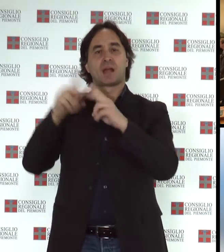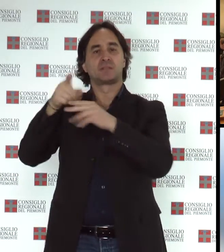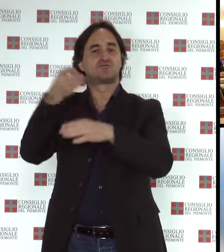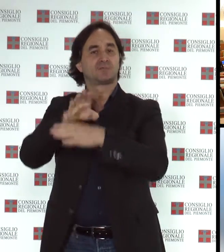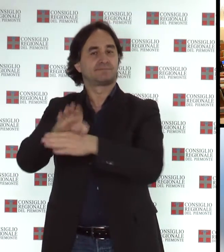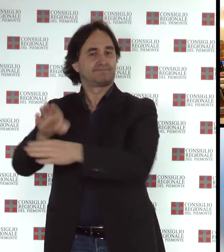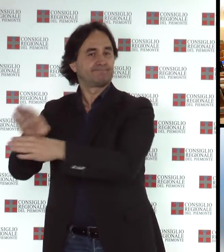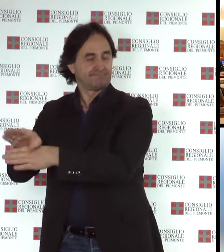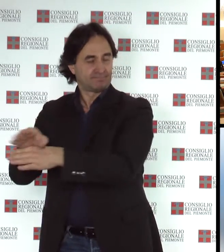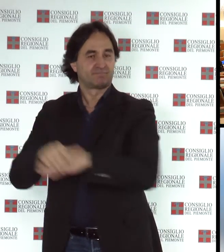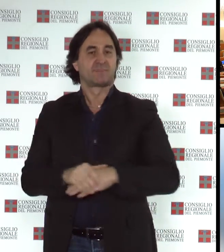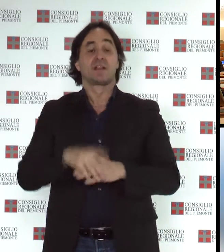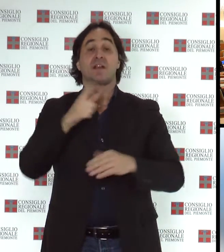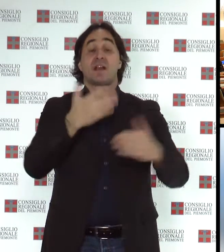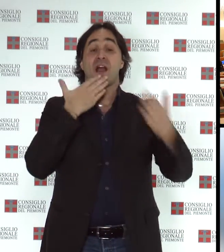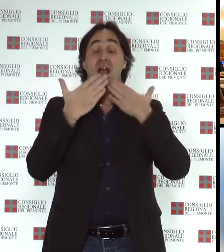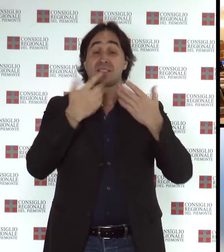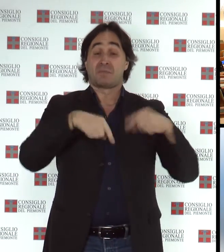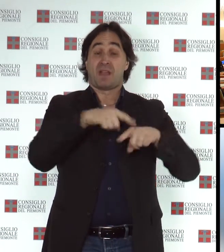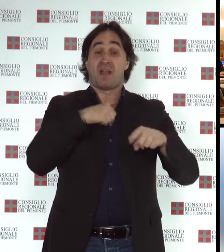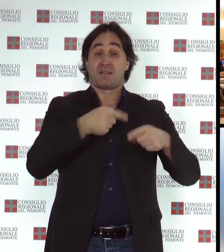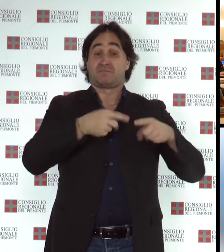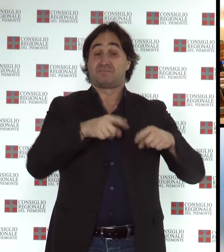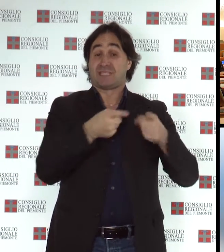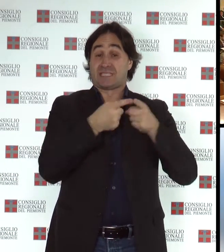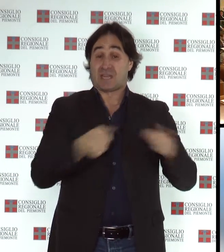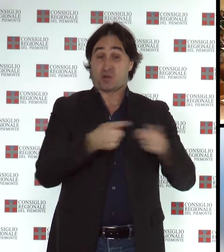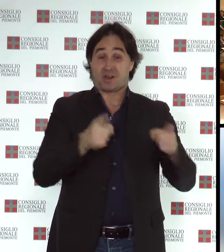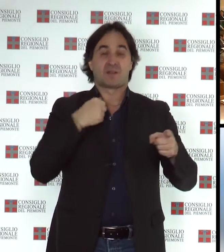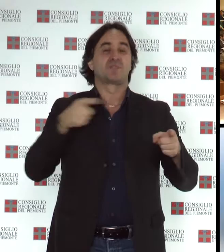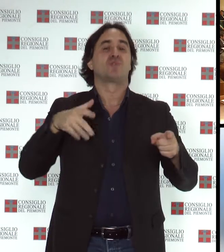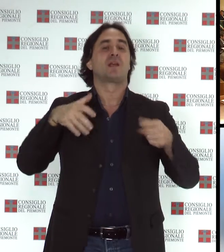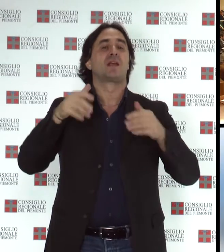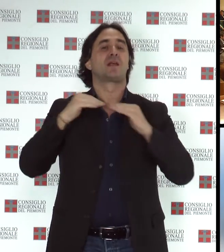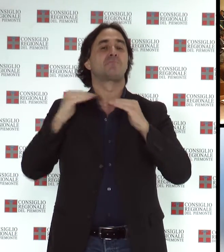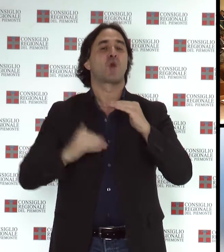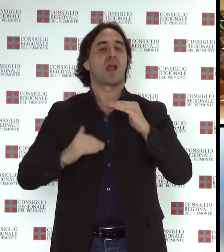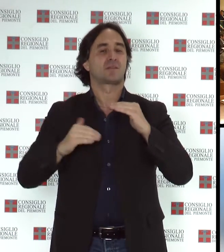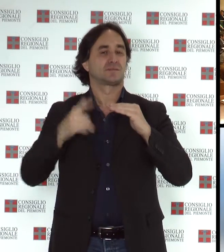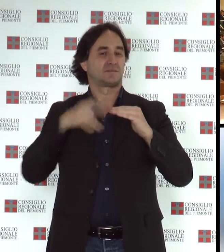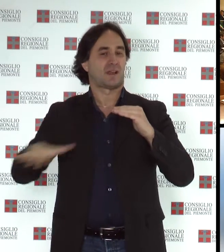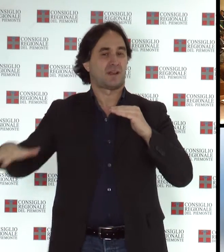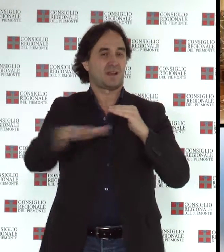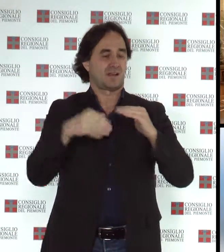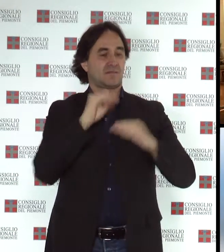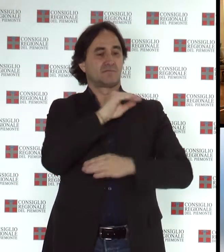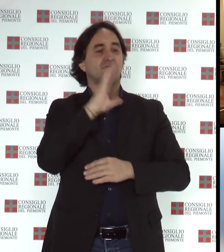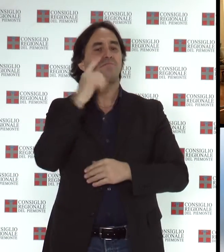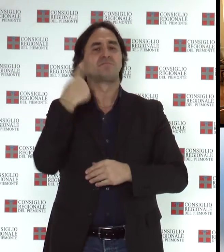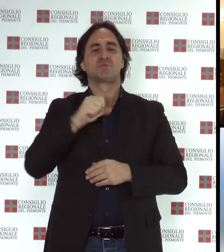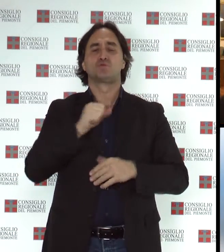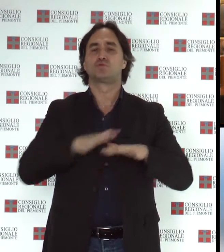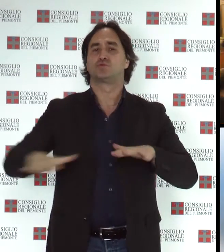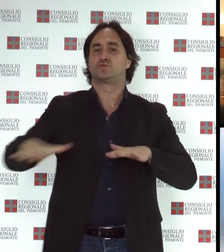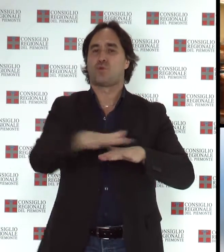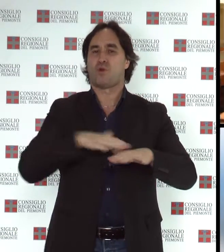Parigi. L'Assemblea, riunita in seduta straordinaria richiesta dalle minoranze, ha affrontato il tema del consumo del suolo. Nel